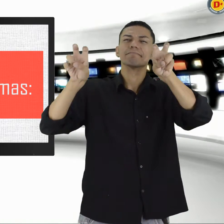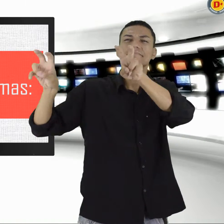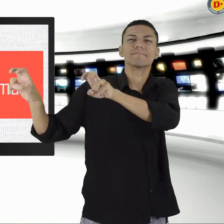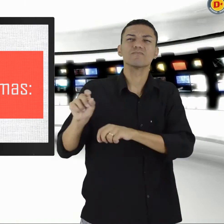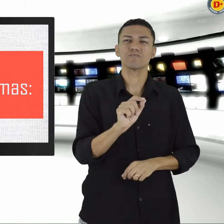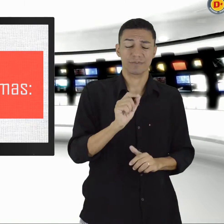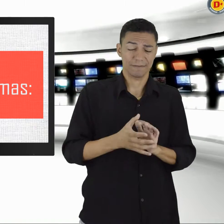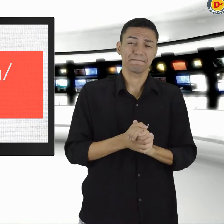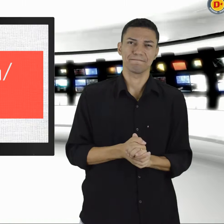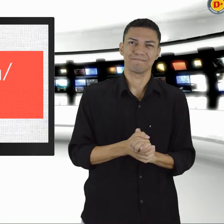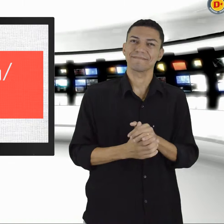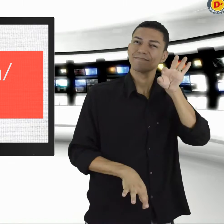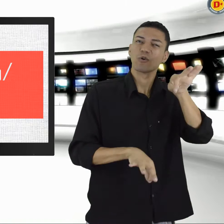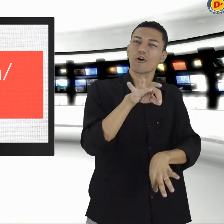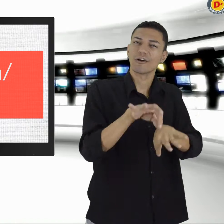Oficina da canção, violão.